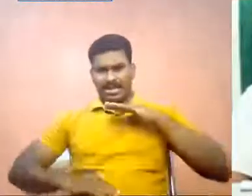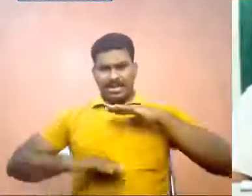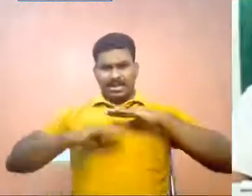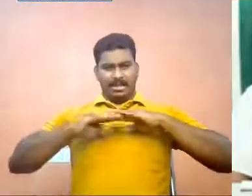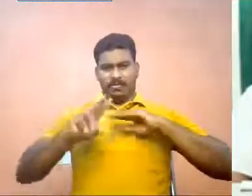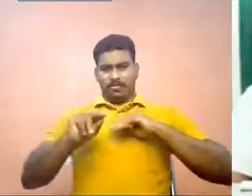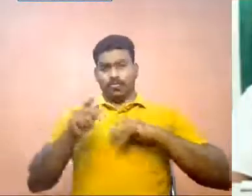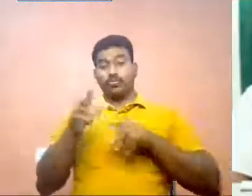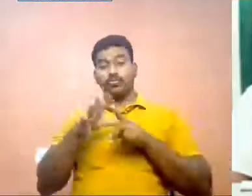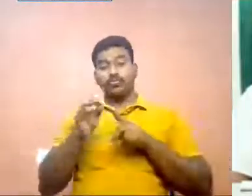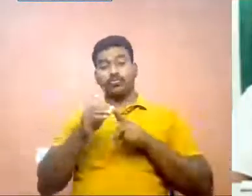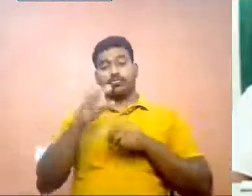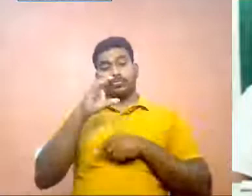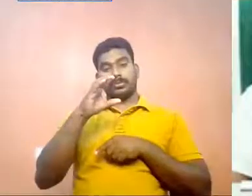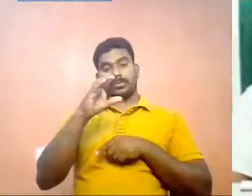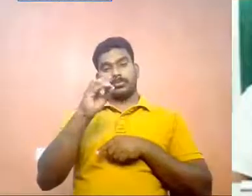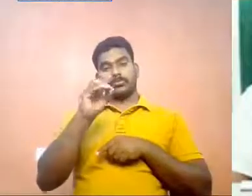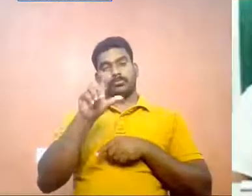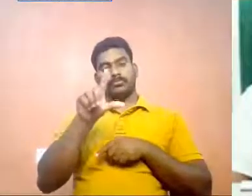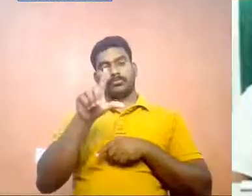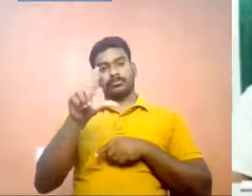കലക്ടർമാർ